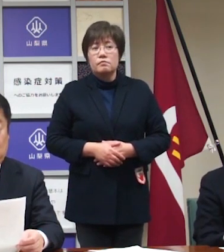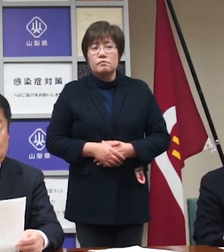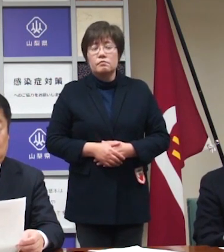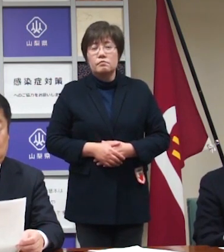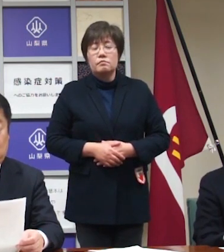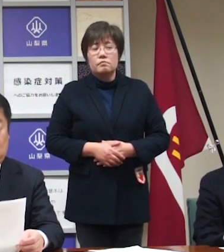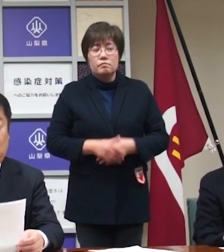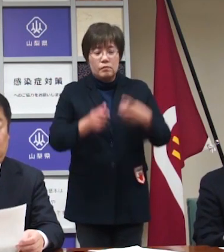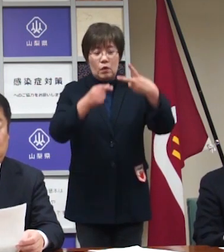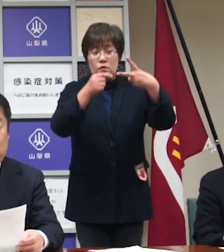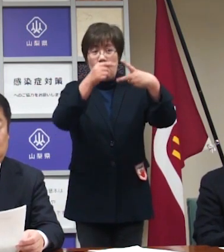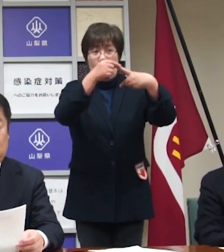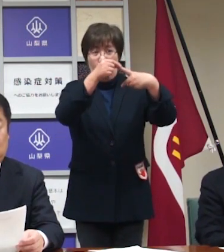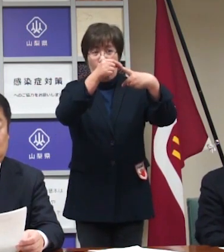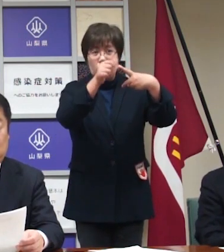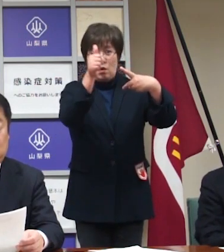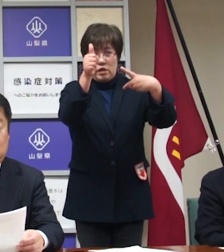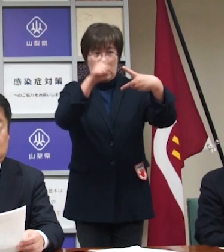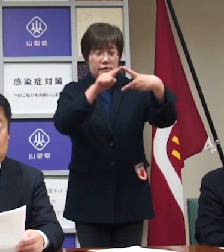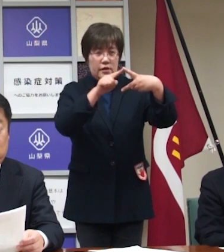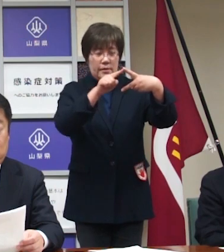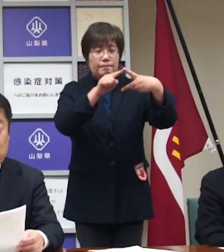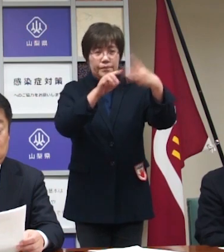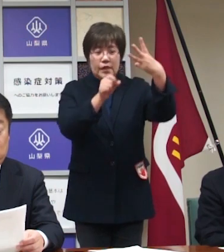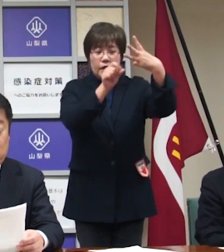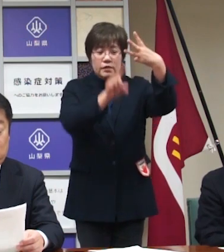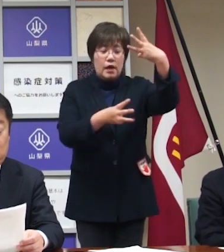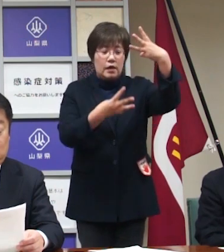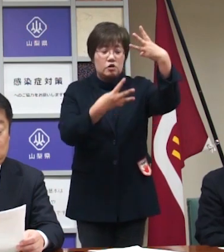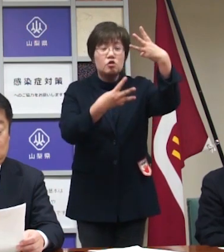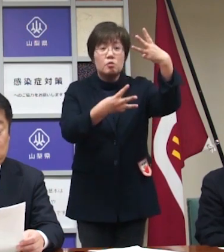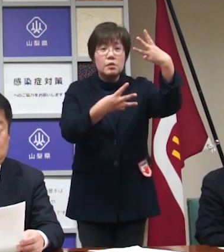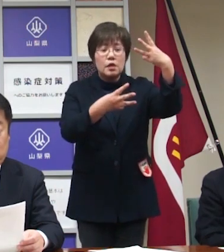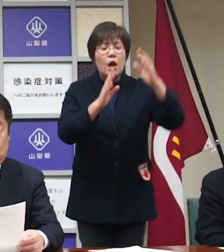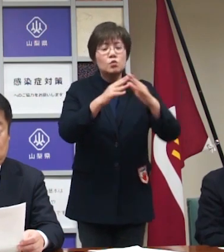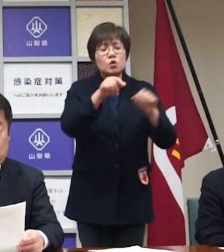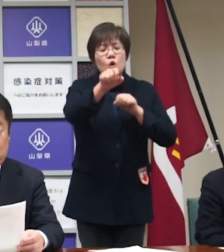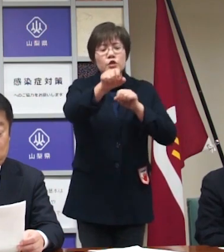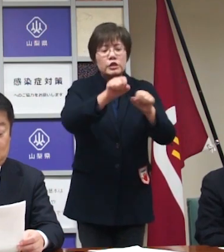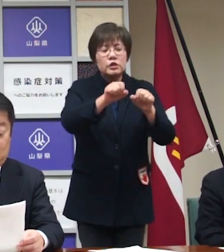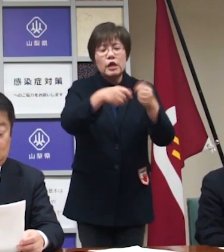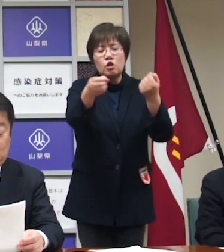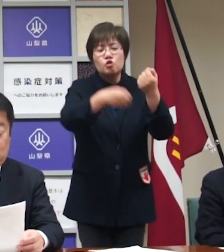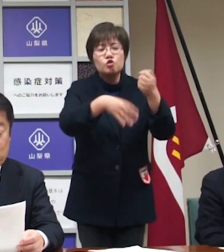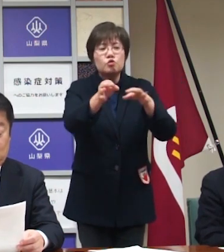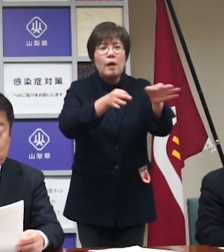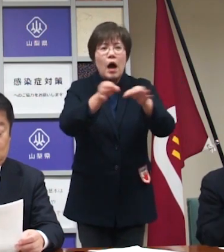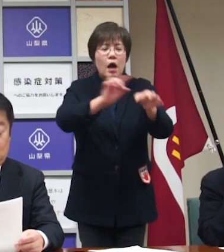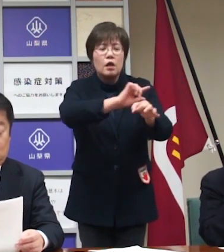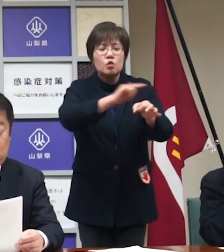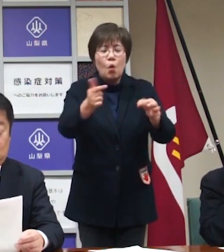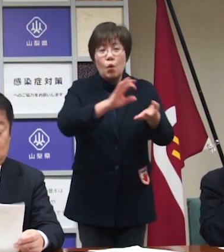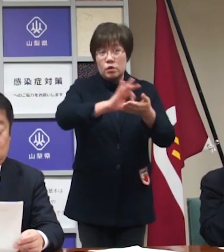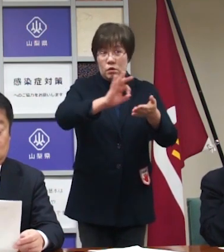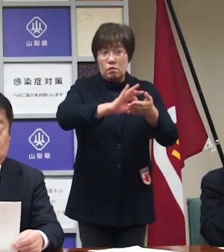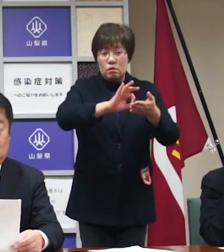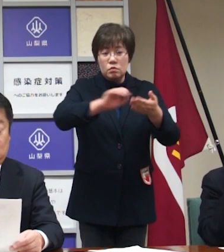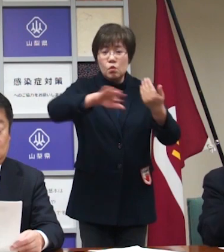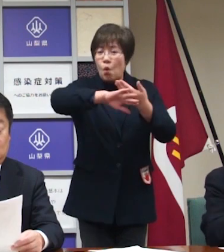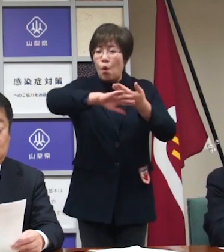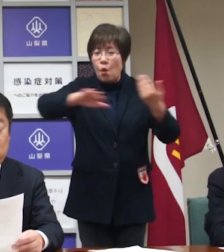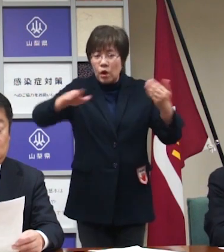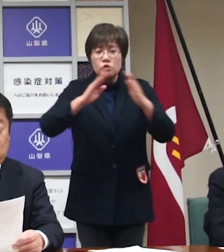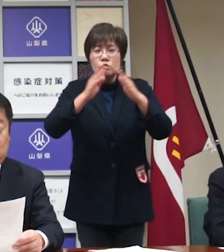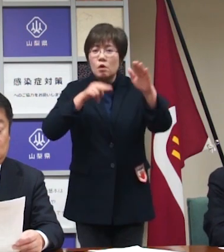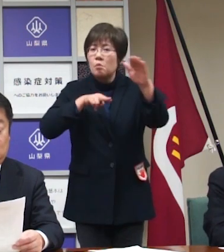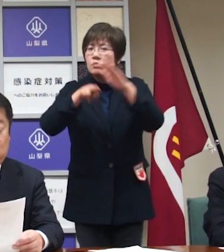ナンバー1なんですけれども、3月3日近所のスーパー等を利用となっておりますが、この他に何か外出されて行かれ